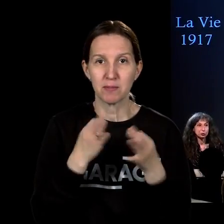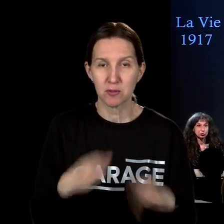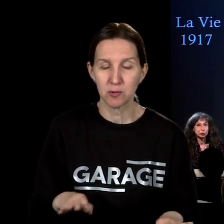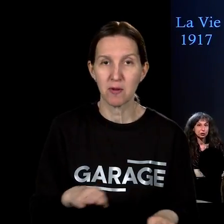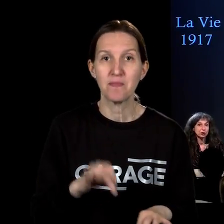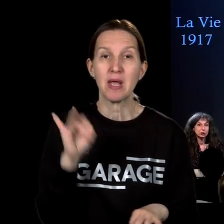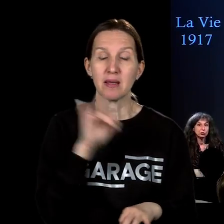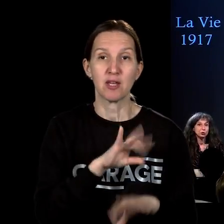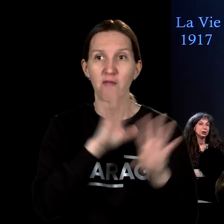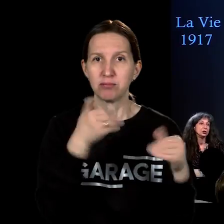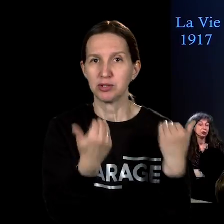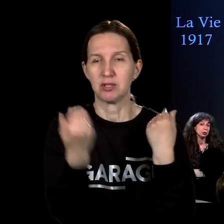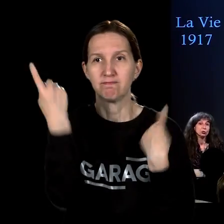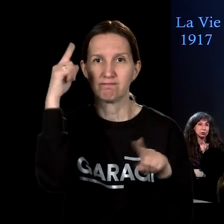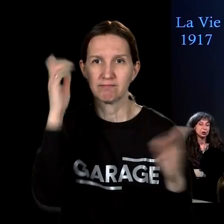Во-первых, сами работы Пикассо,